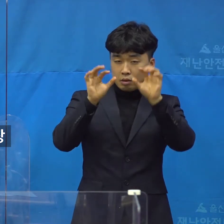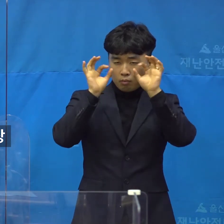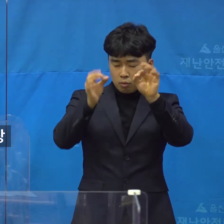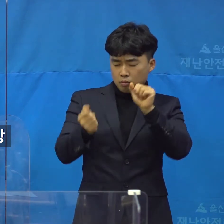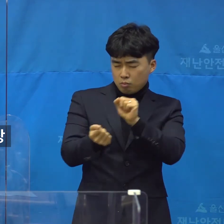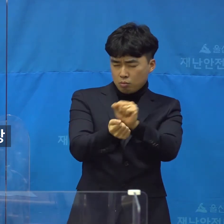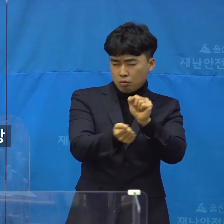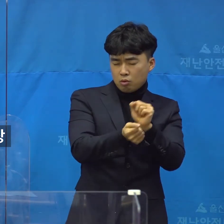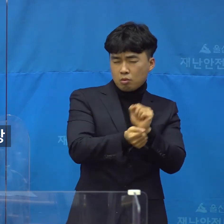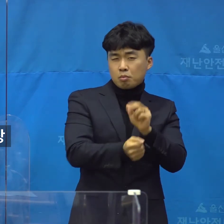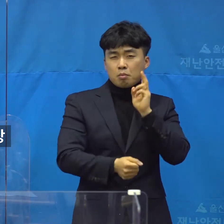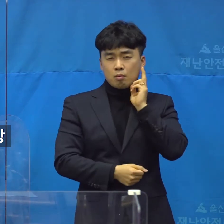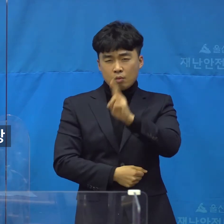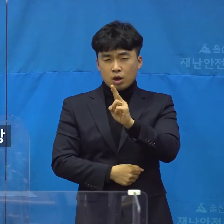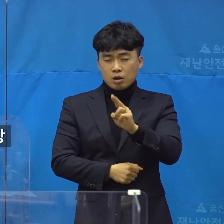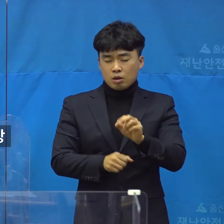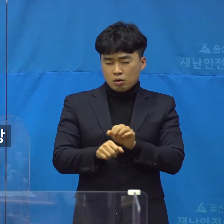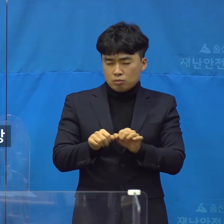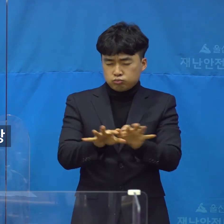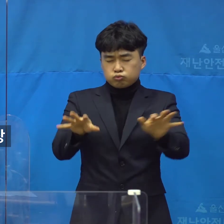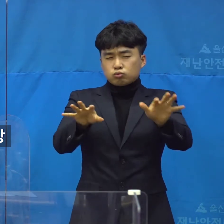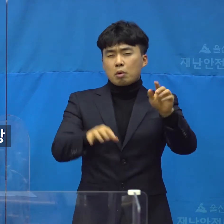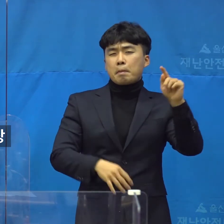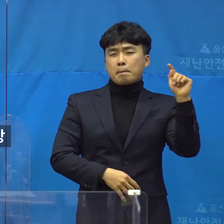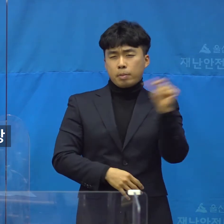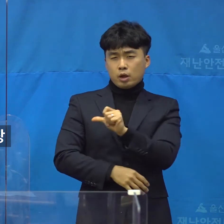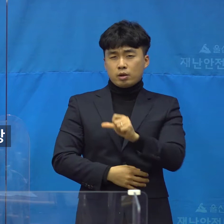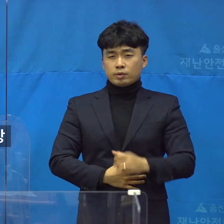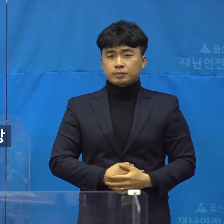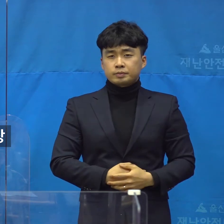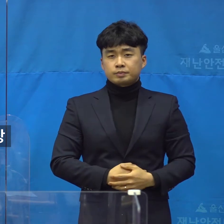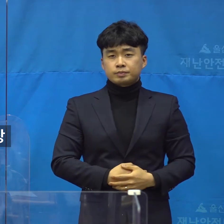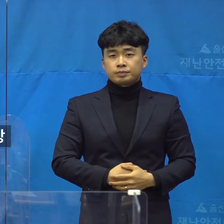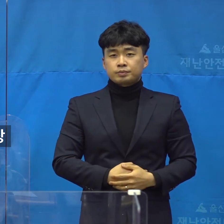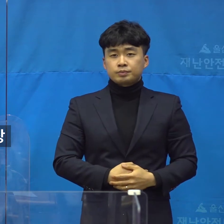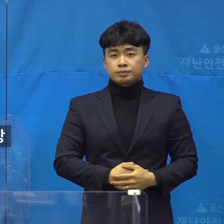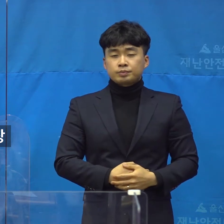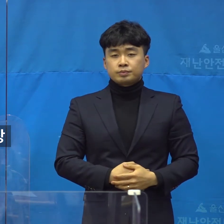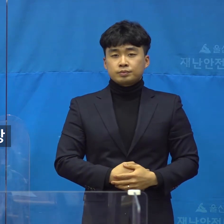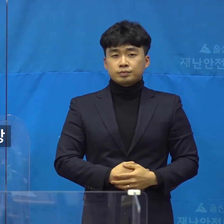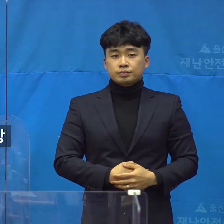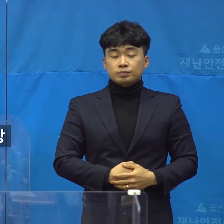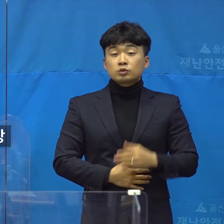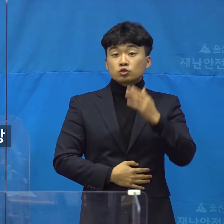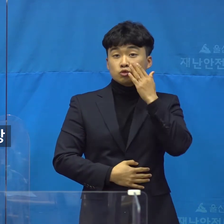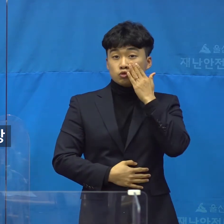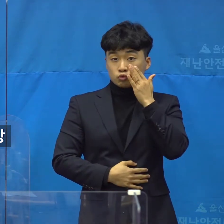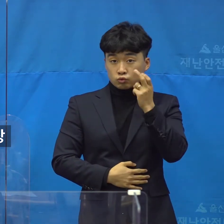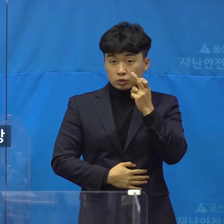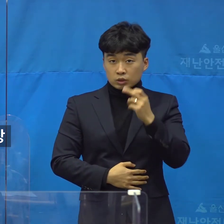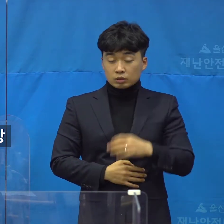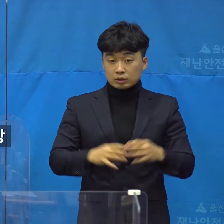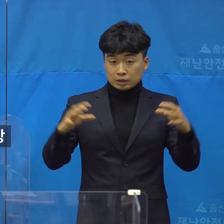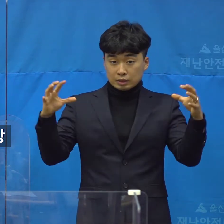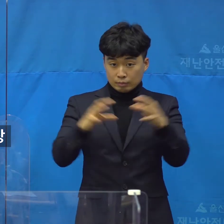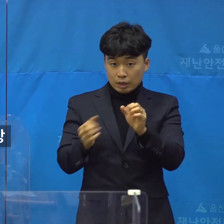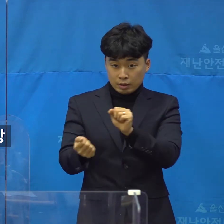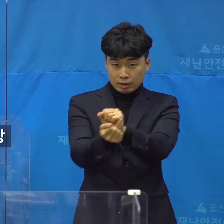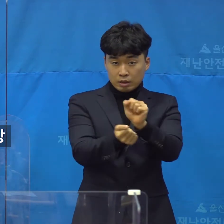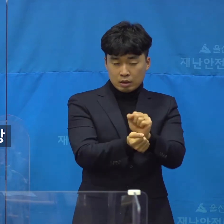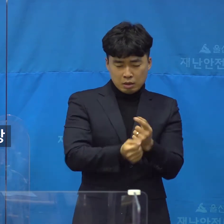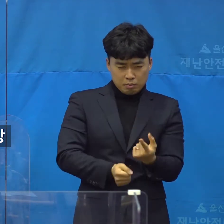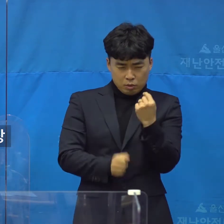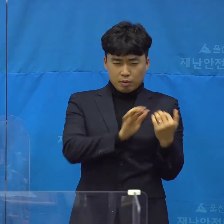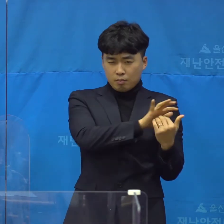전파력이 매우 높고 확산세가 무서울 정도로 빠릅니다. 이에 우리 시는 이번 집단 확산세를